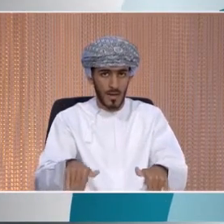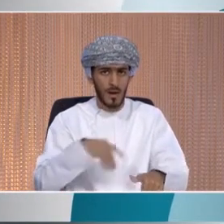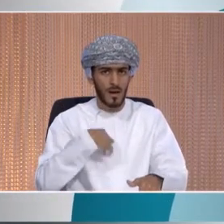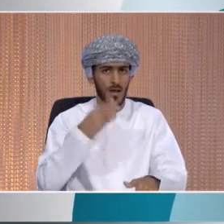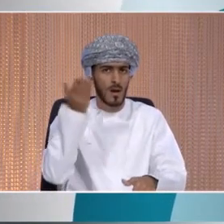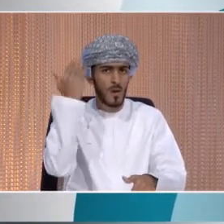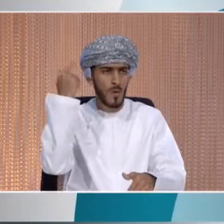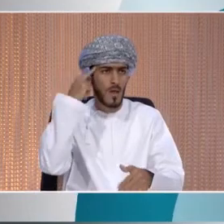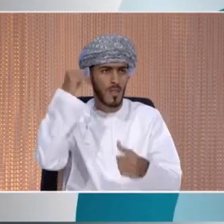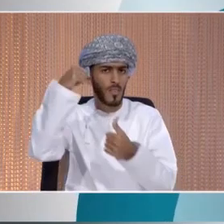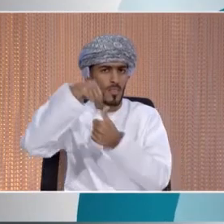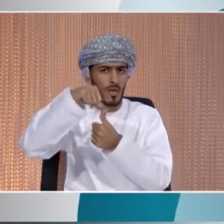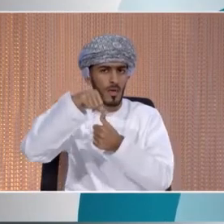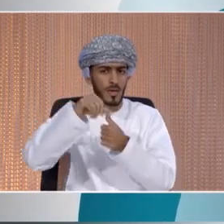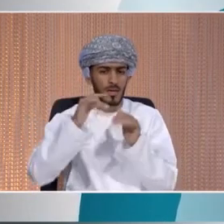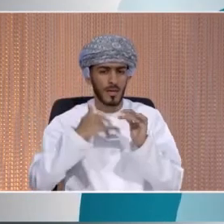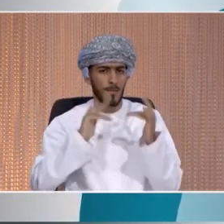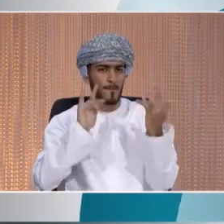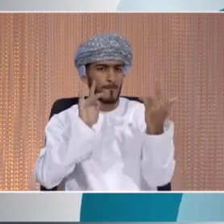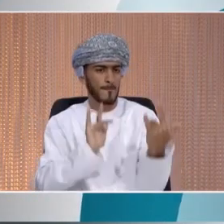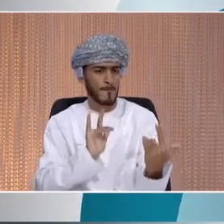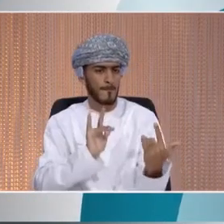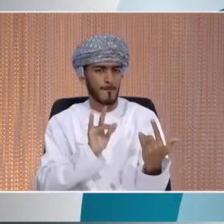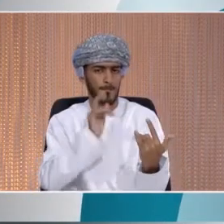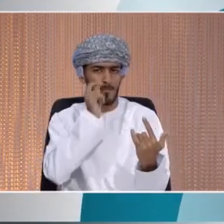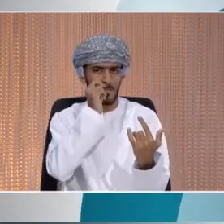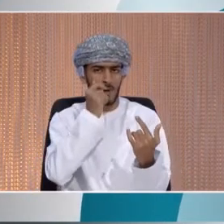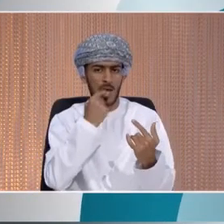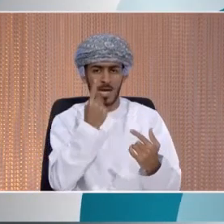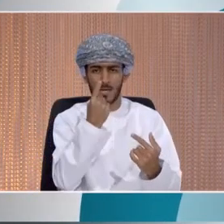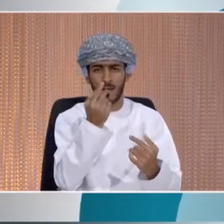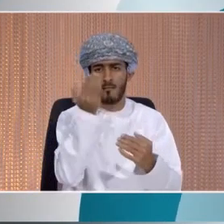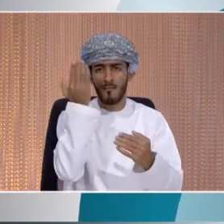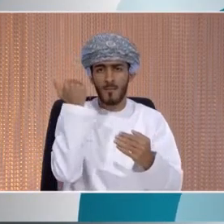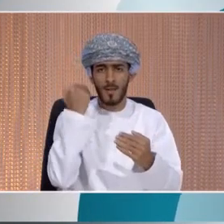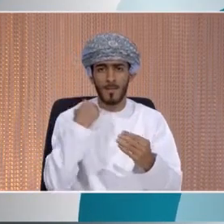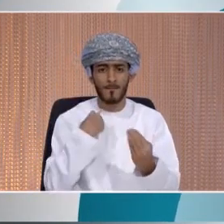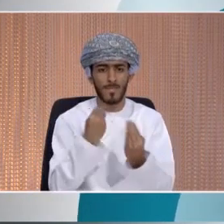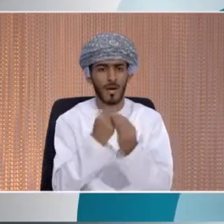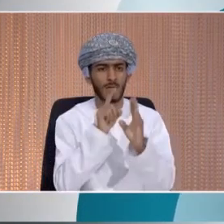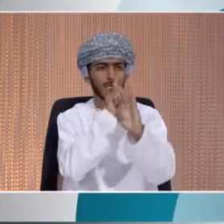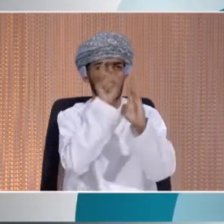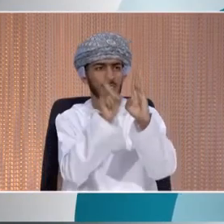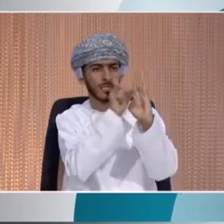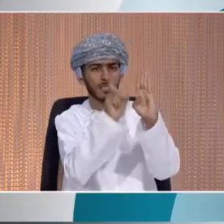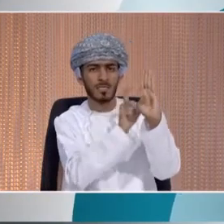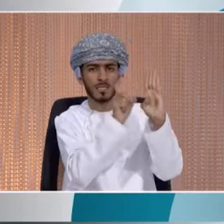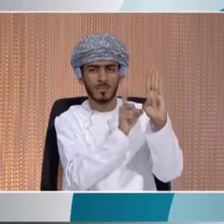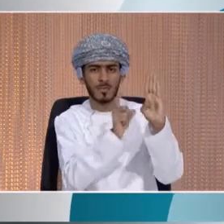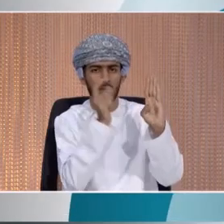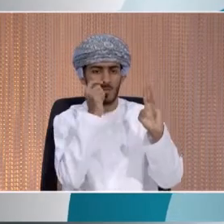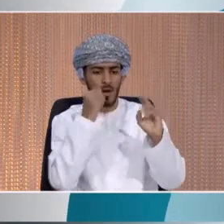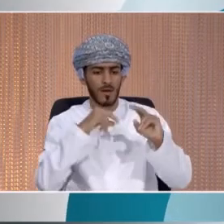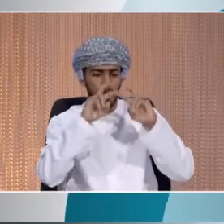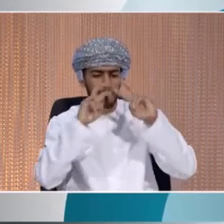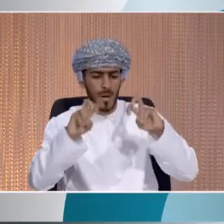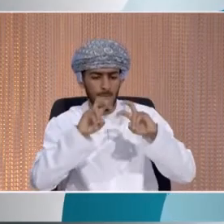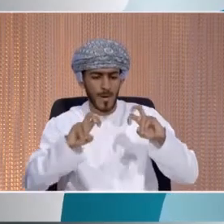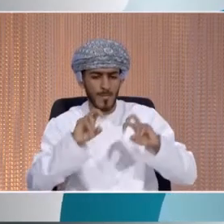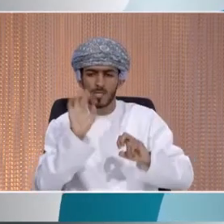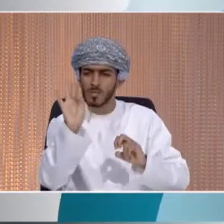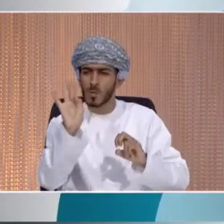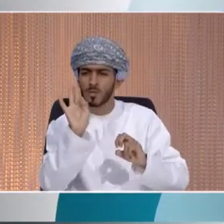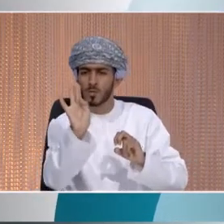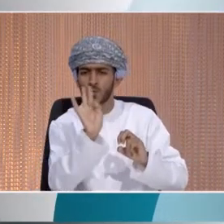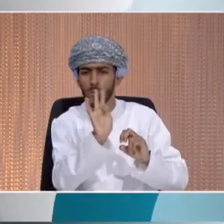جلست سابقا من فترة من سنة أعمل استبيان حول ودراسة حول زواج ذوي